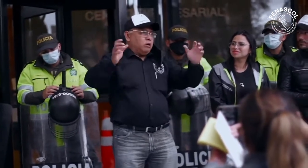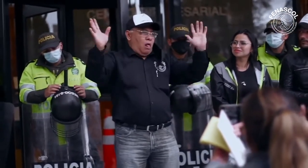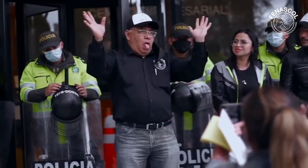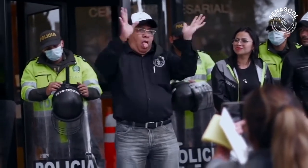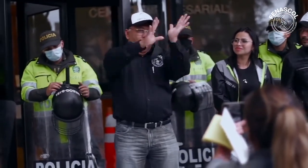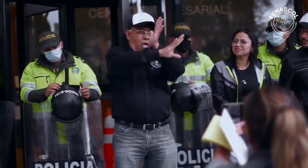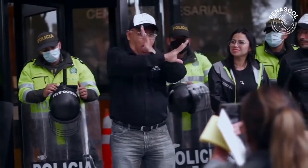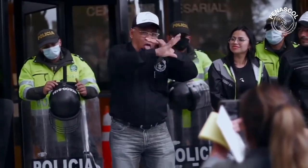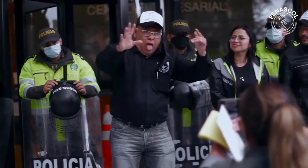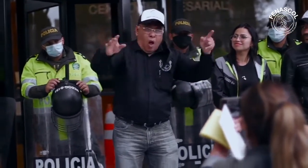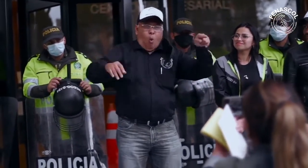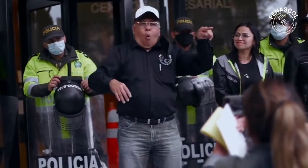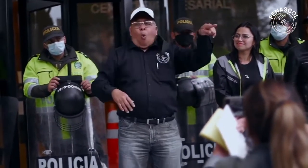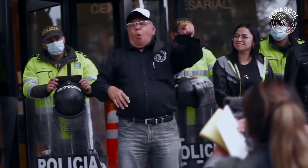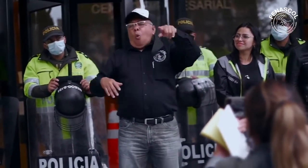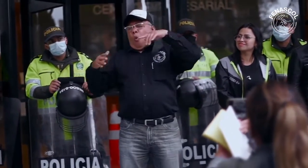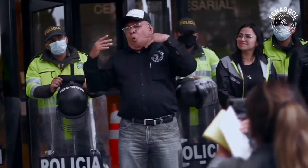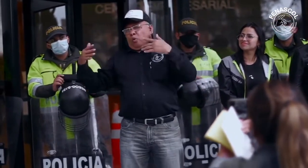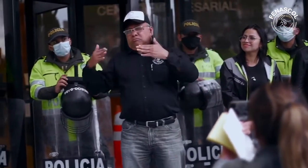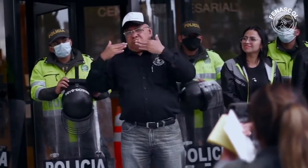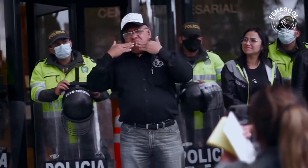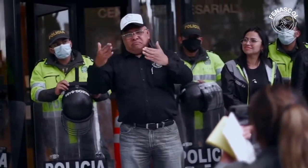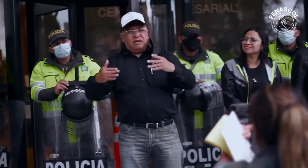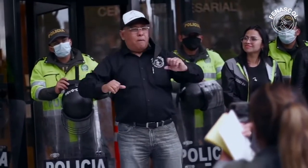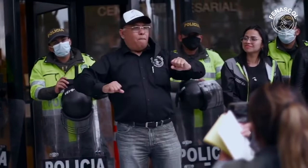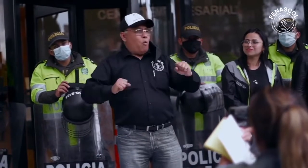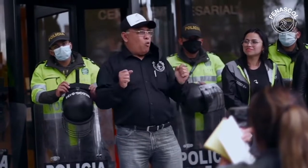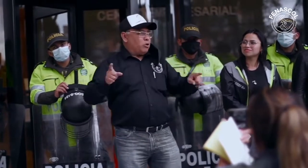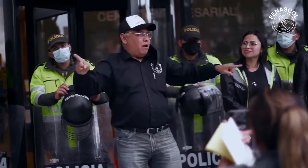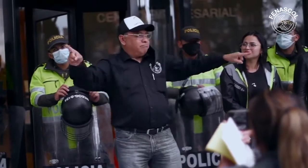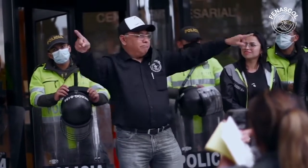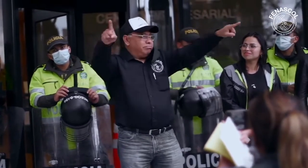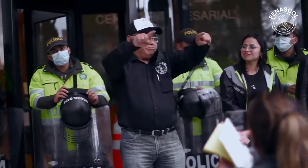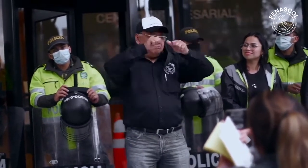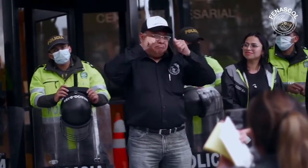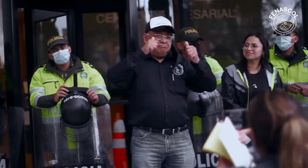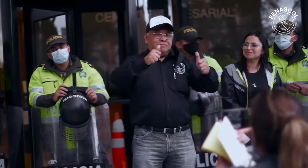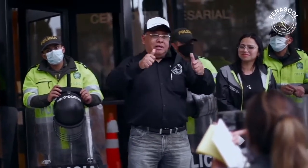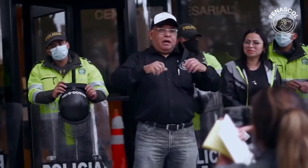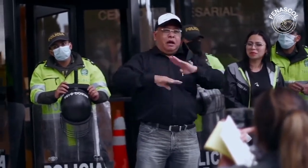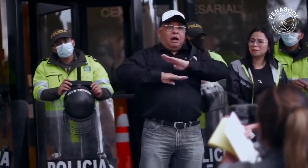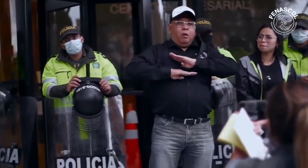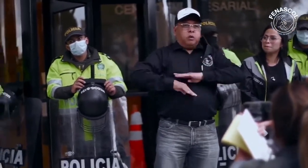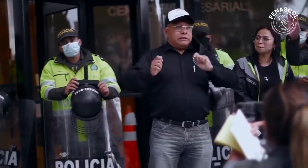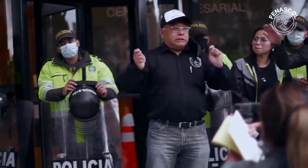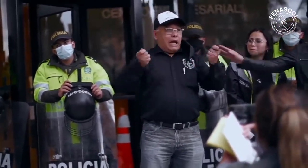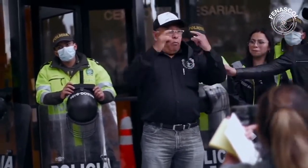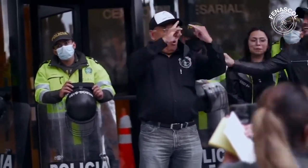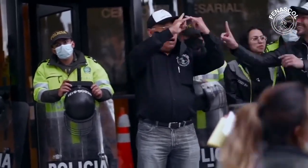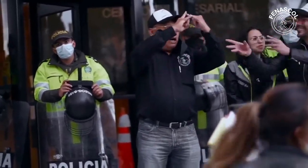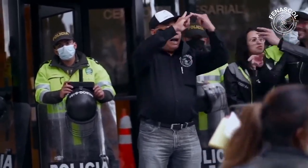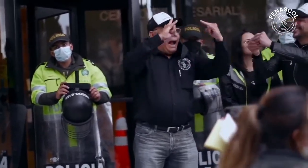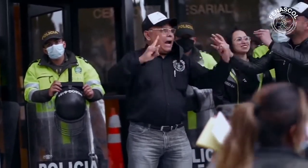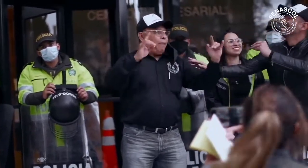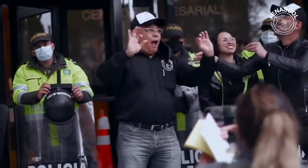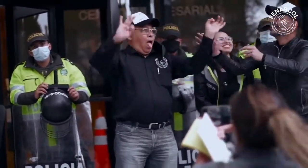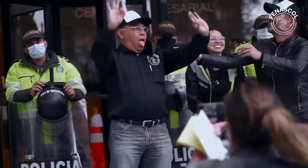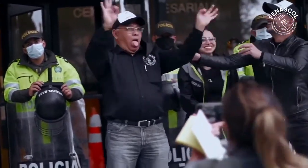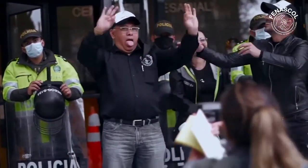a quienes trasnocharon para poder venir hasta Bogotá. a todos los que están acá en Bogotá por venir a apoyarnos